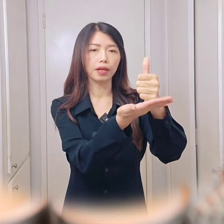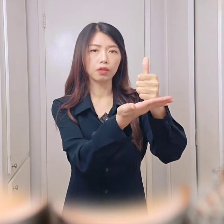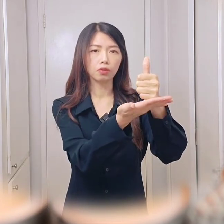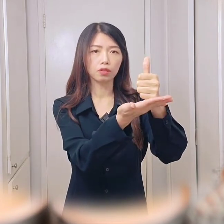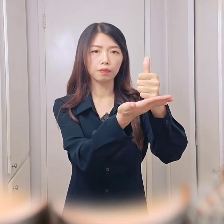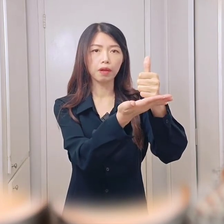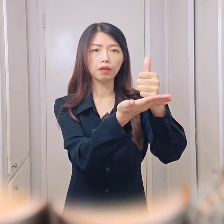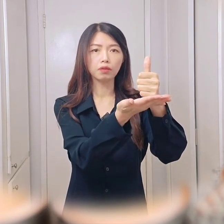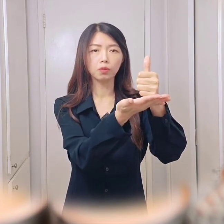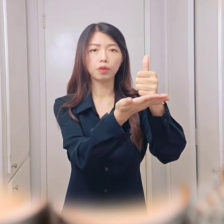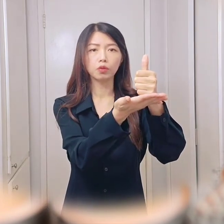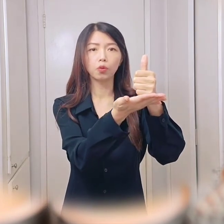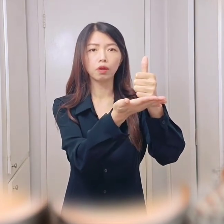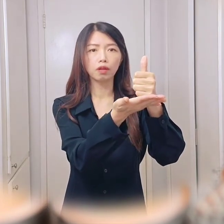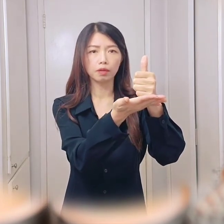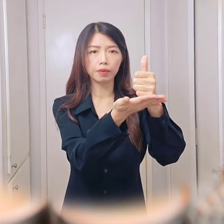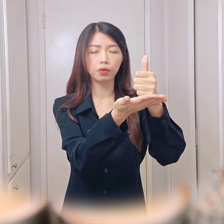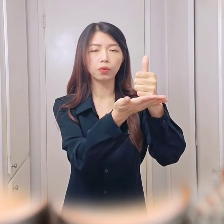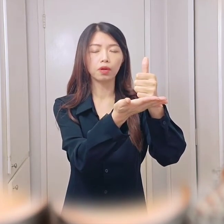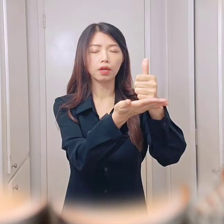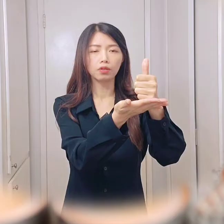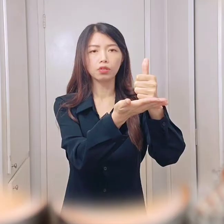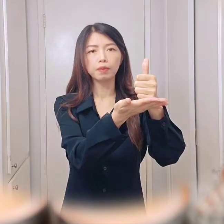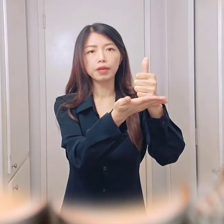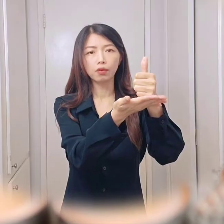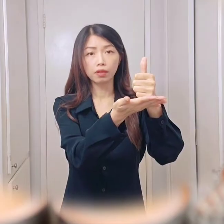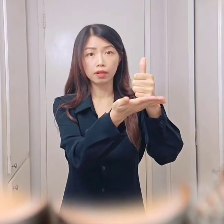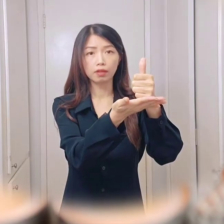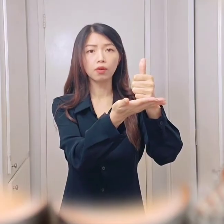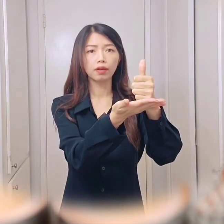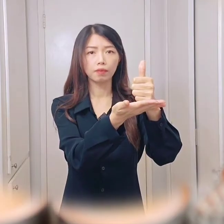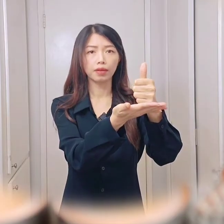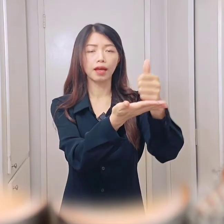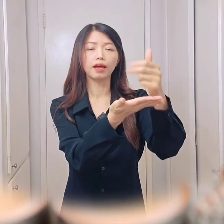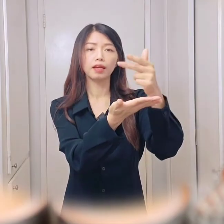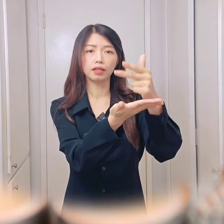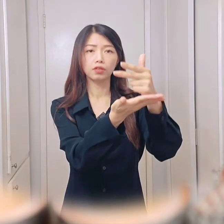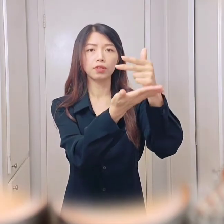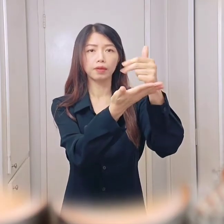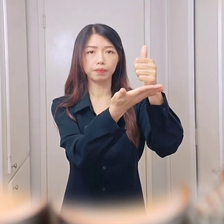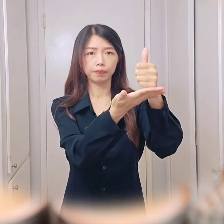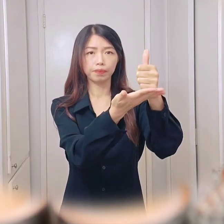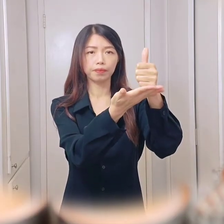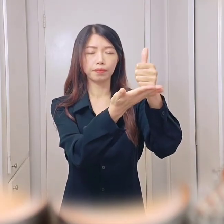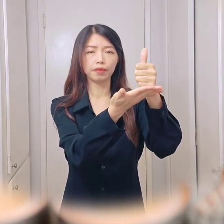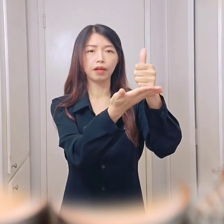여기서 받쳐주시면 좀 더 존경의 의미로 주님이라고 하는 뜻의 수어가 됩니다.